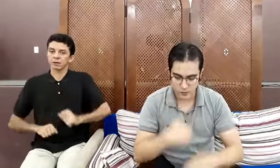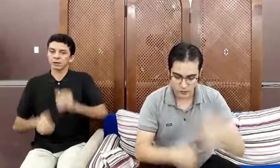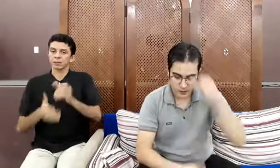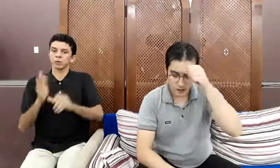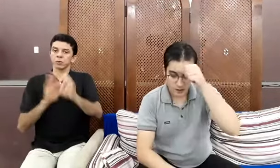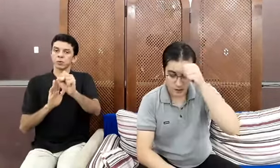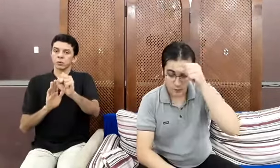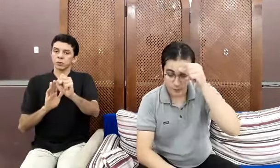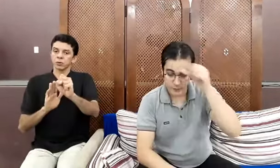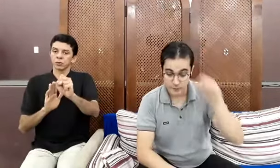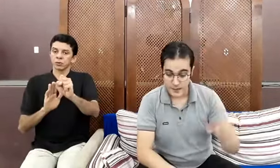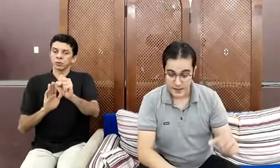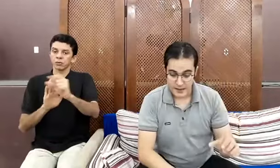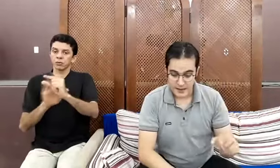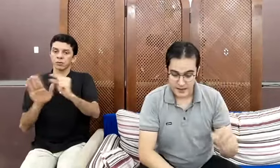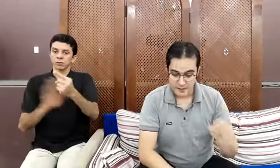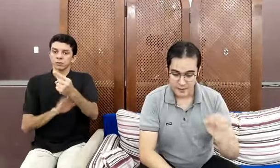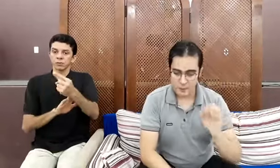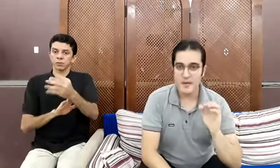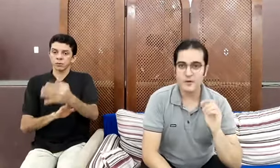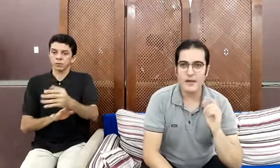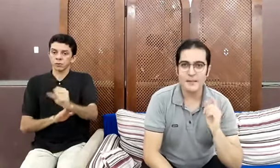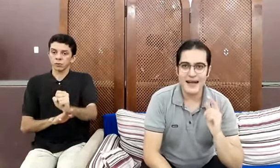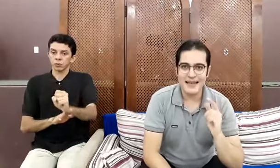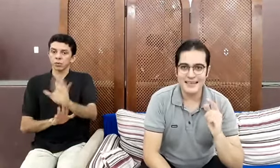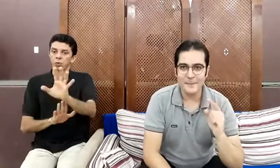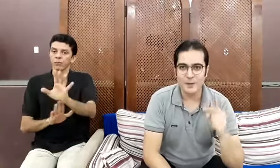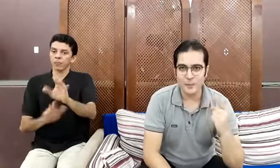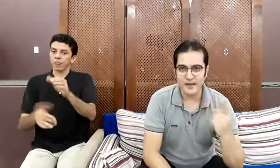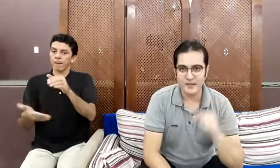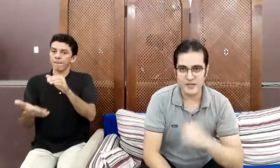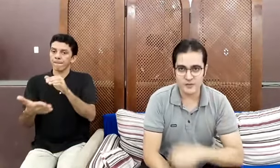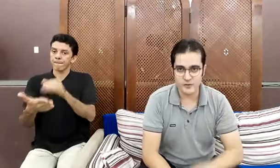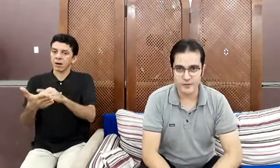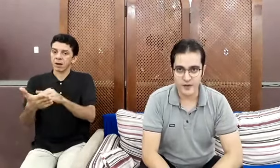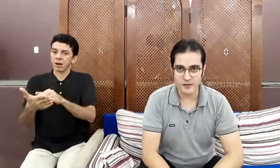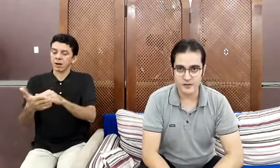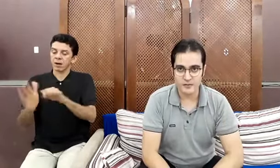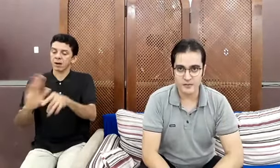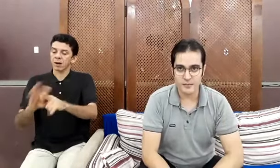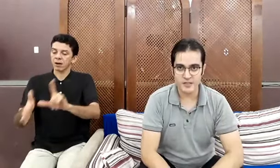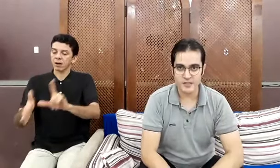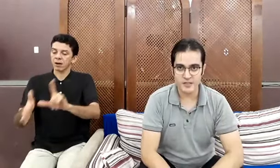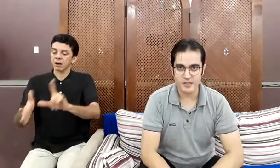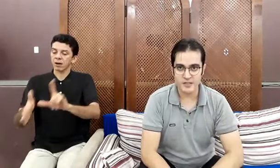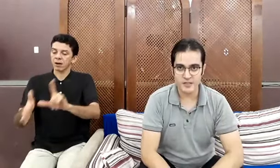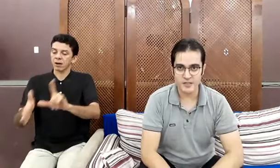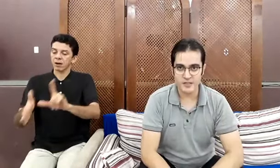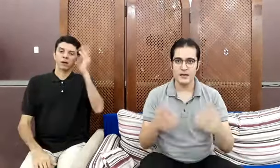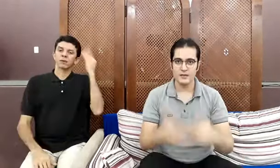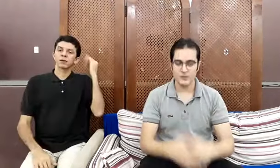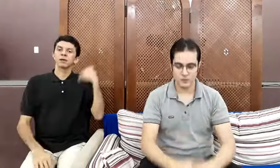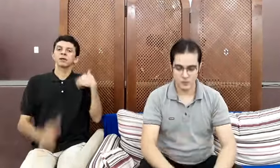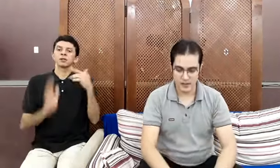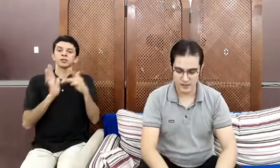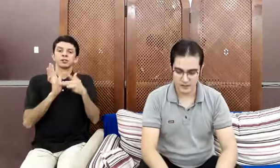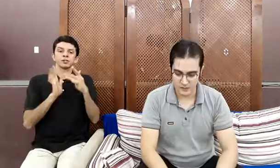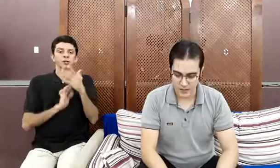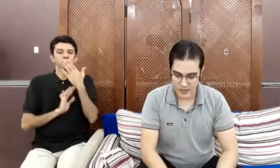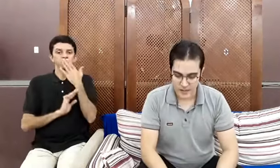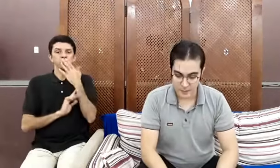1 ao 8, vamos primeiro lembrar da promessa que Jesus fez, para a gente estar no